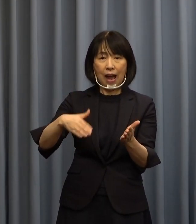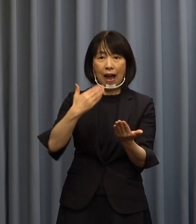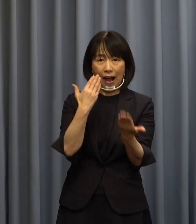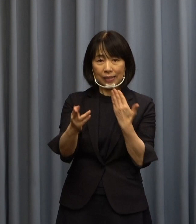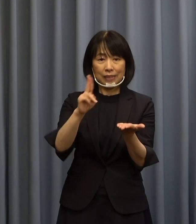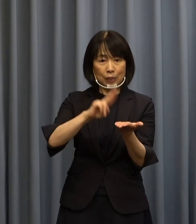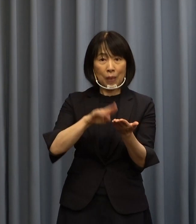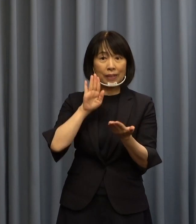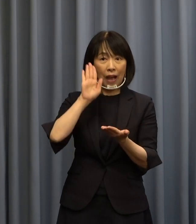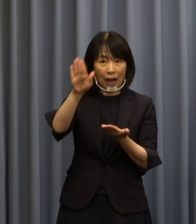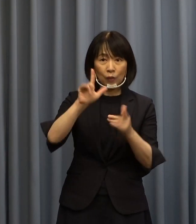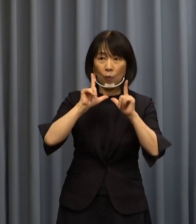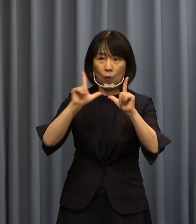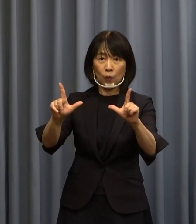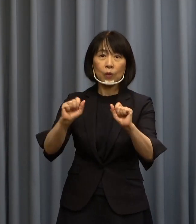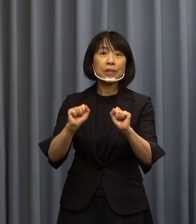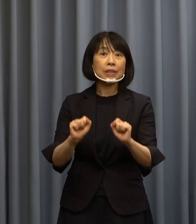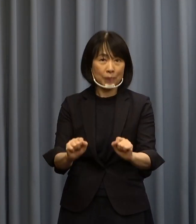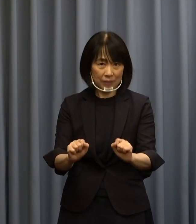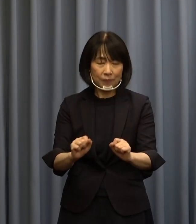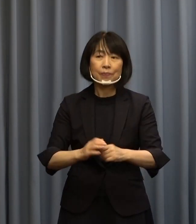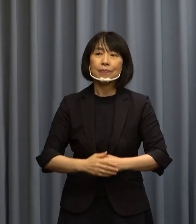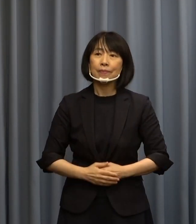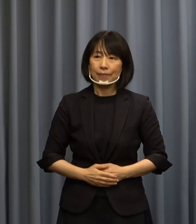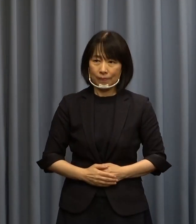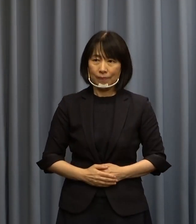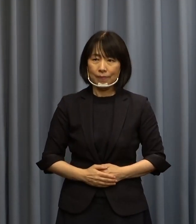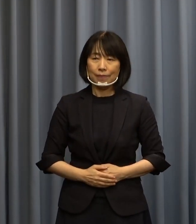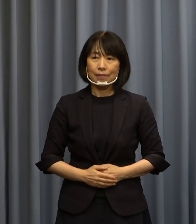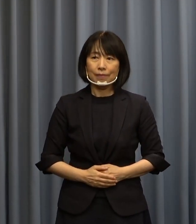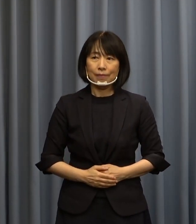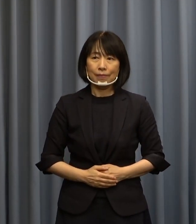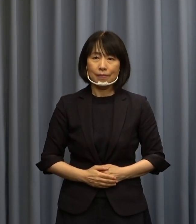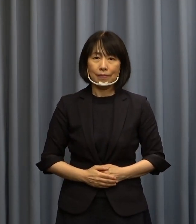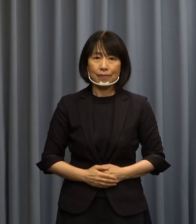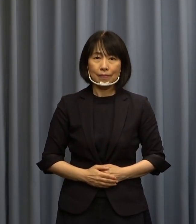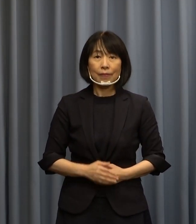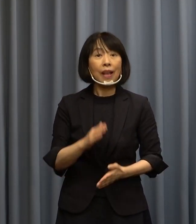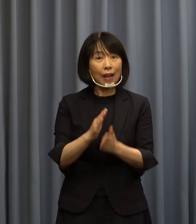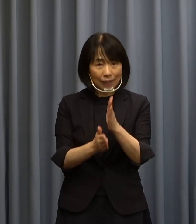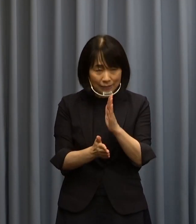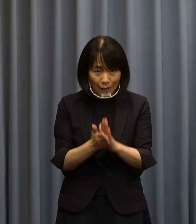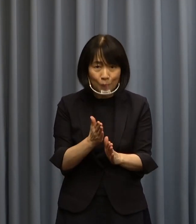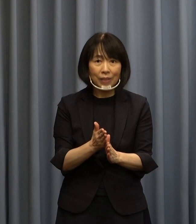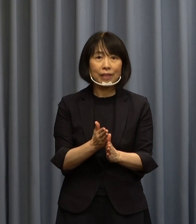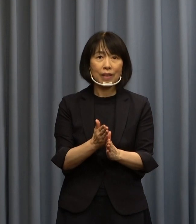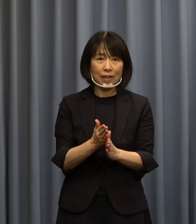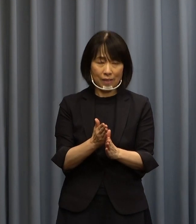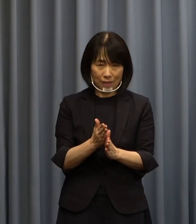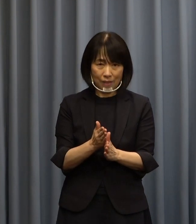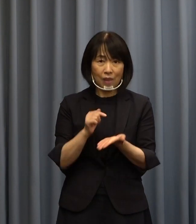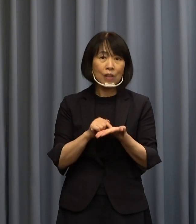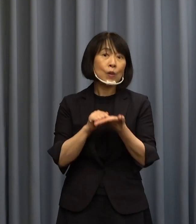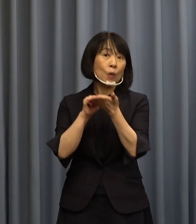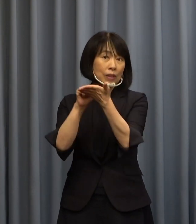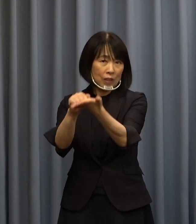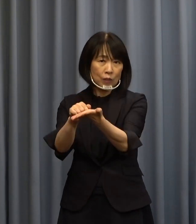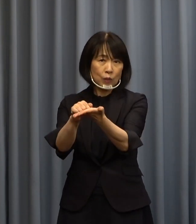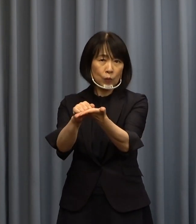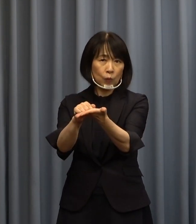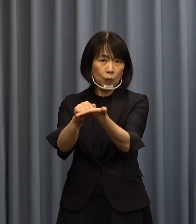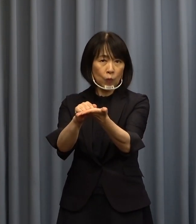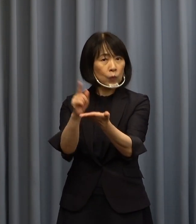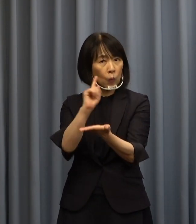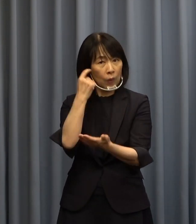お伝えをさせていただきたいと思います。 発出をまた再度、要請することになったことについての受け止め